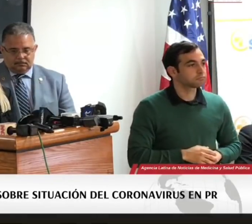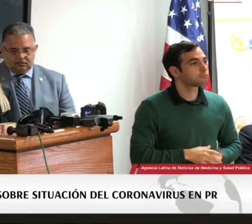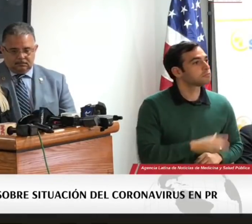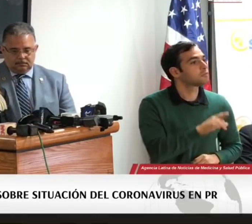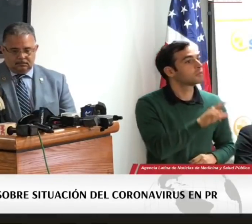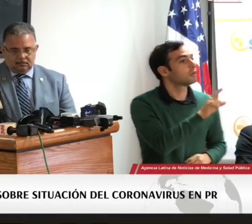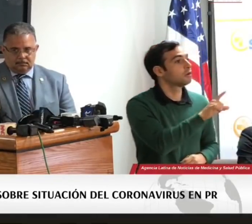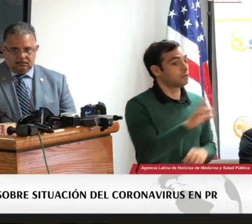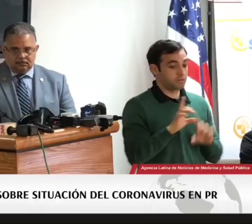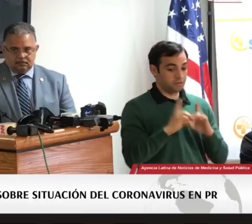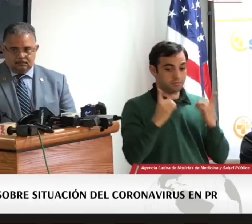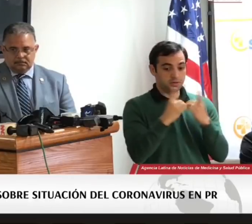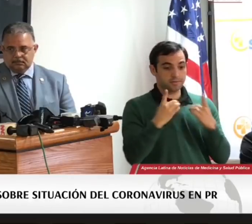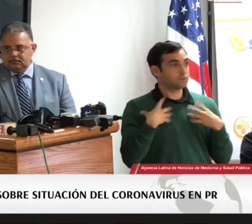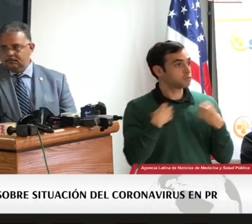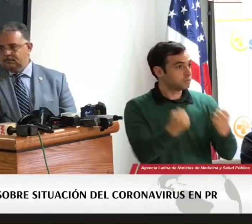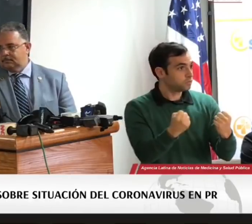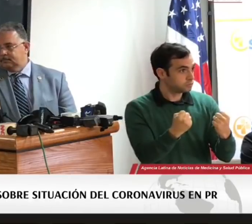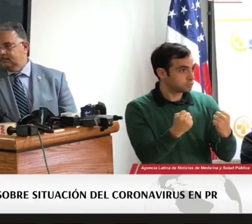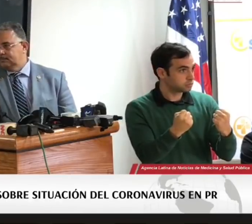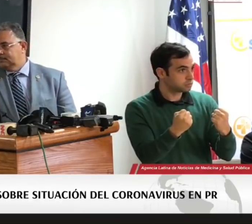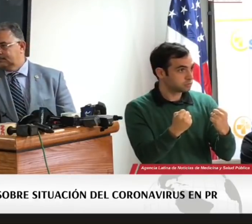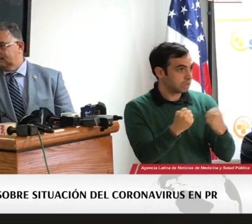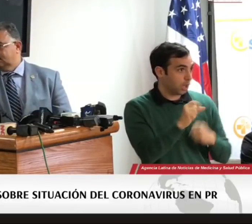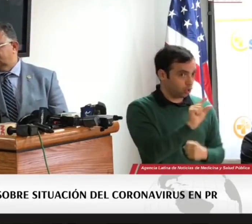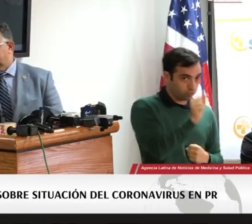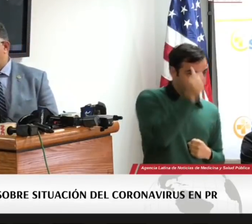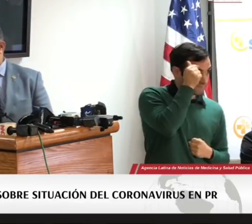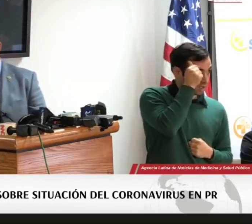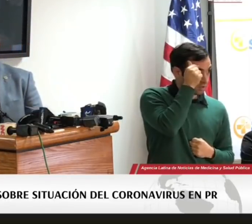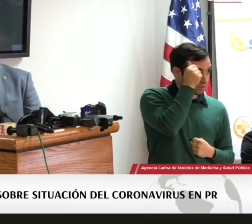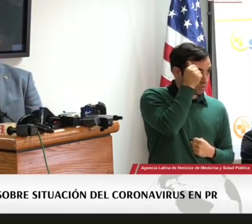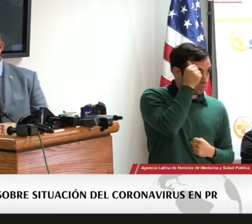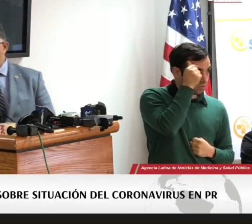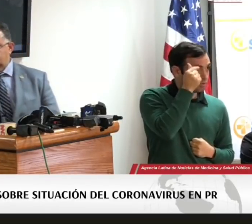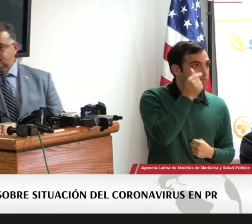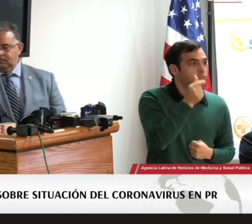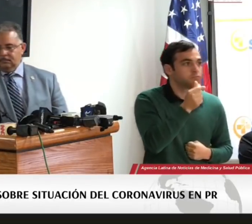asistan tanto el Departamento de Salud como el gobierno a llevar este